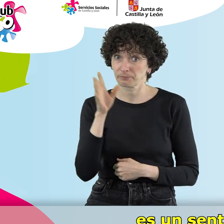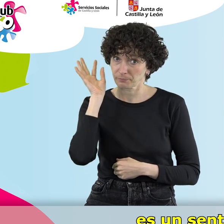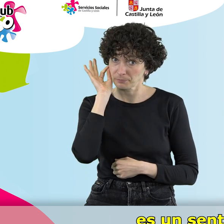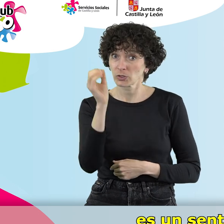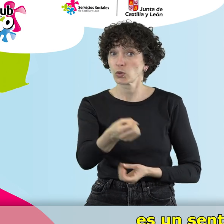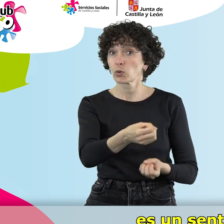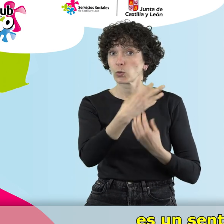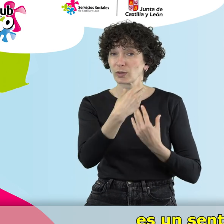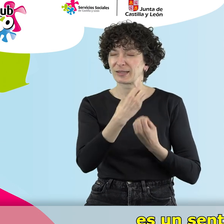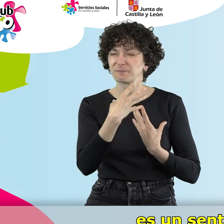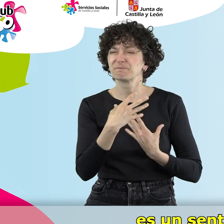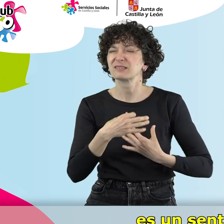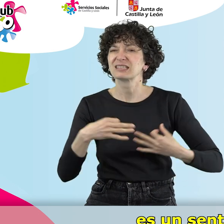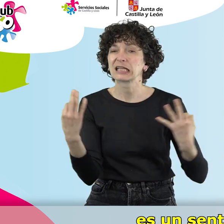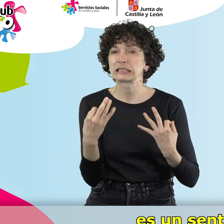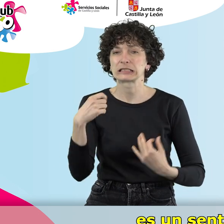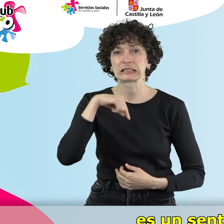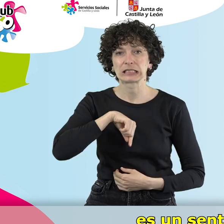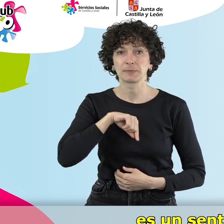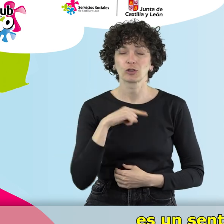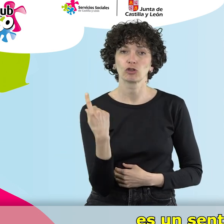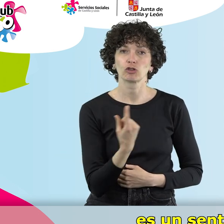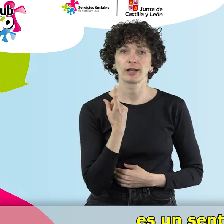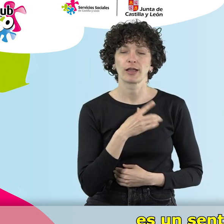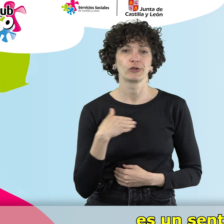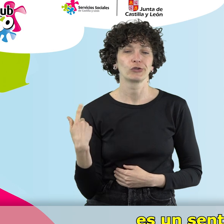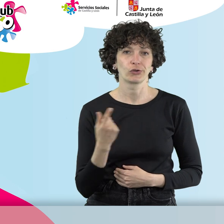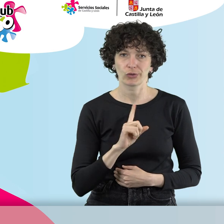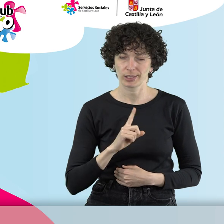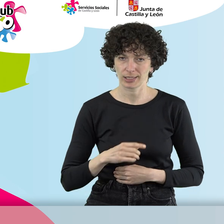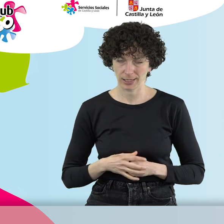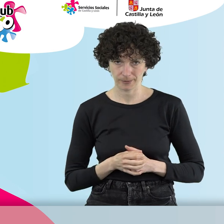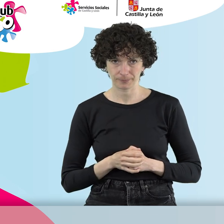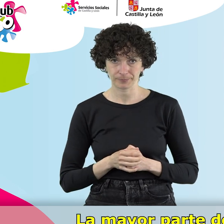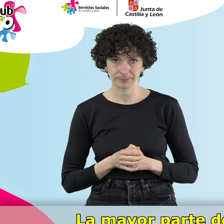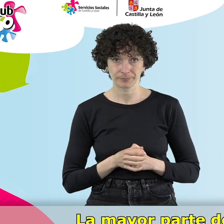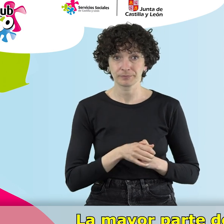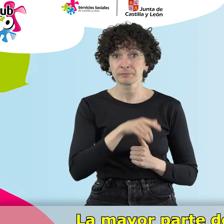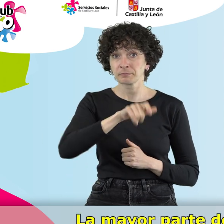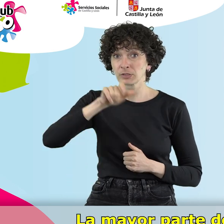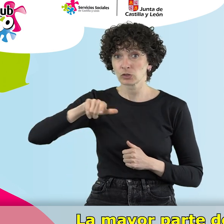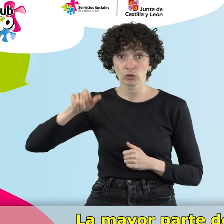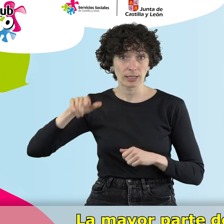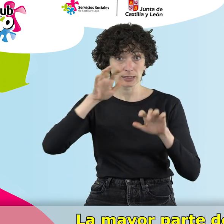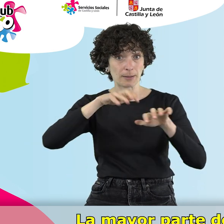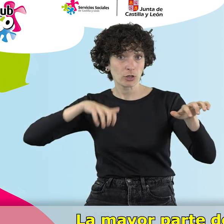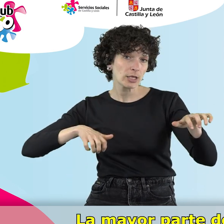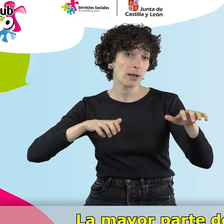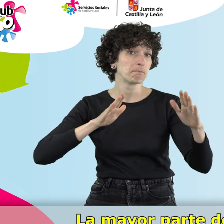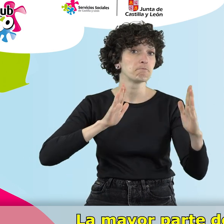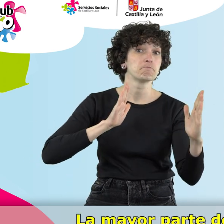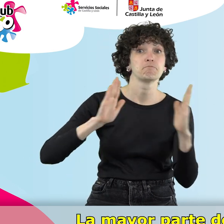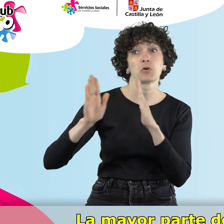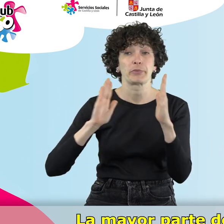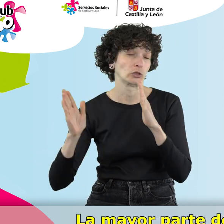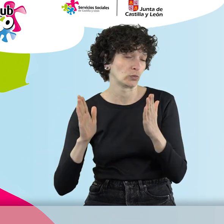amiga es un sentimiento de soledad no deseada. La mayor parte de las personas, en un